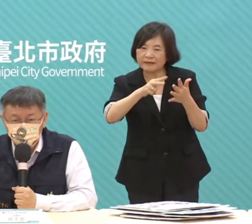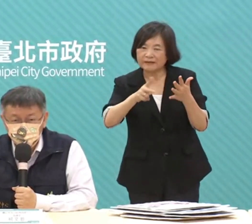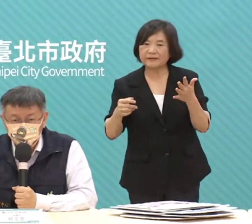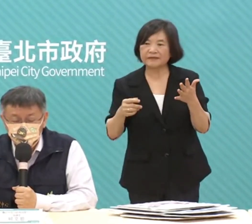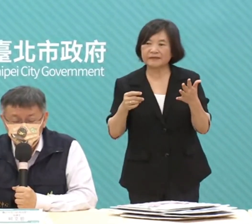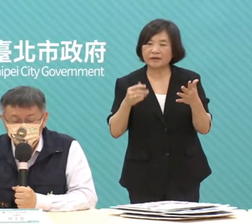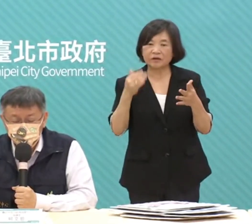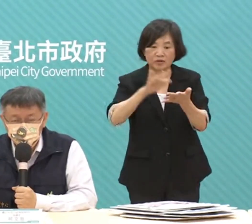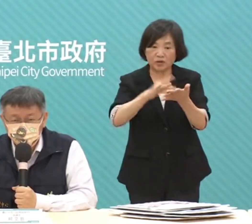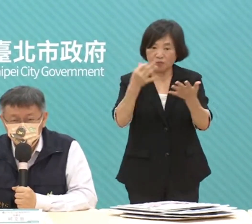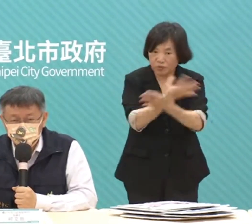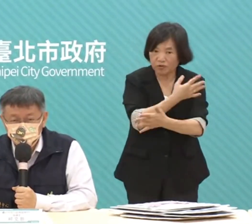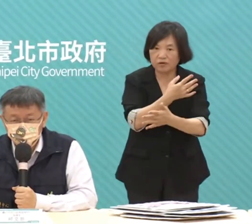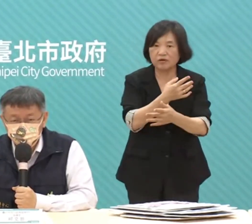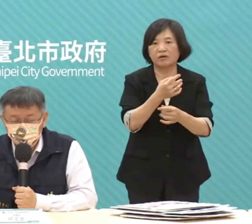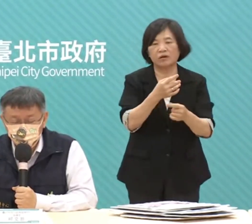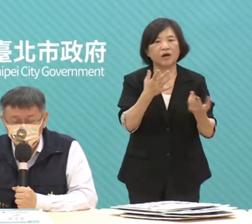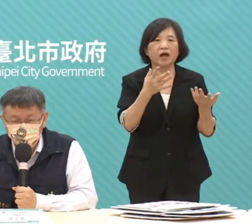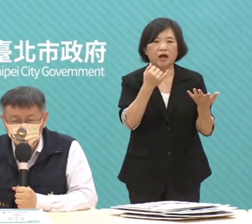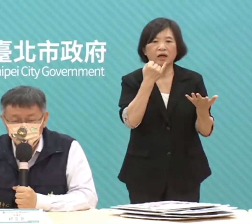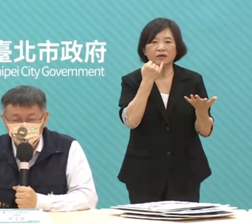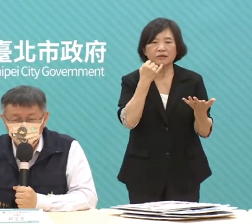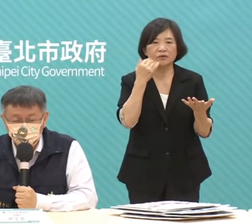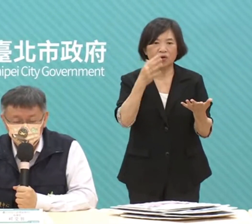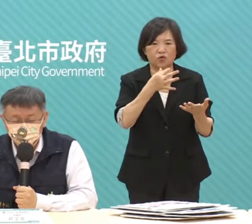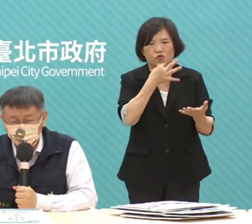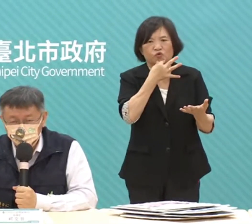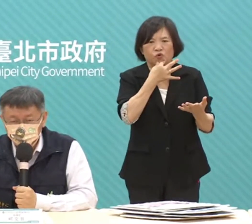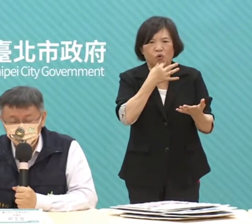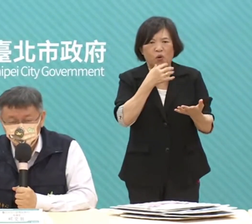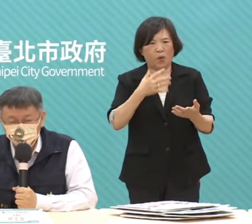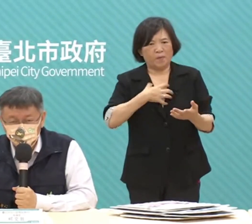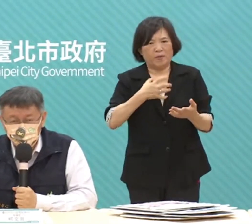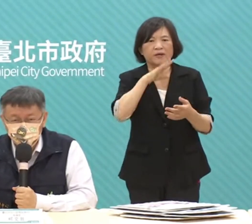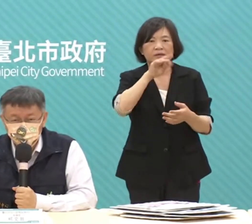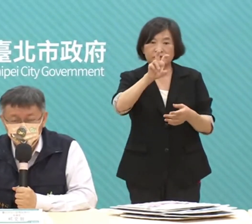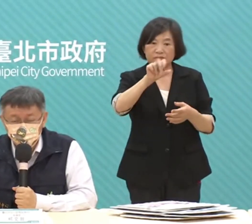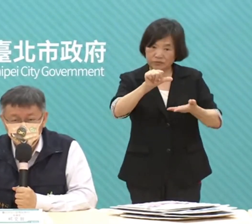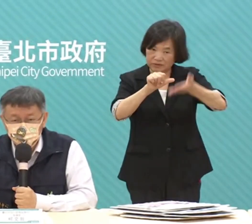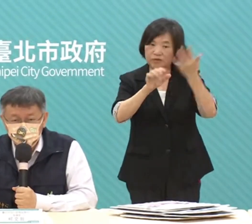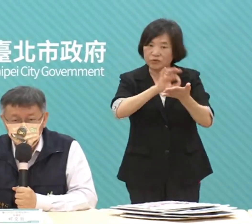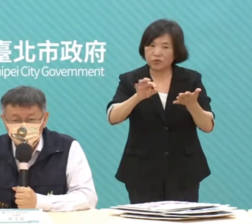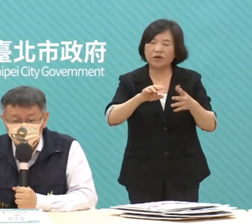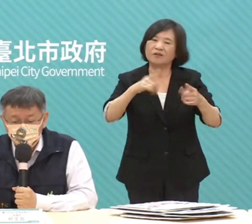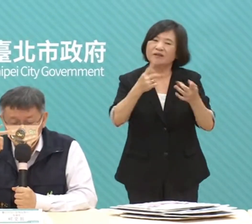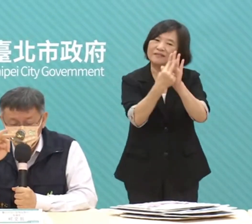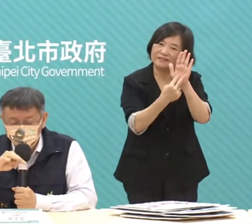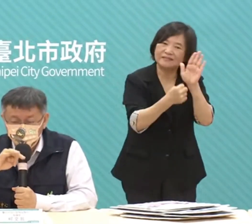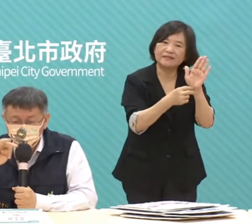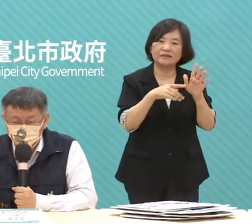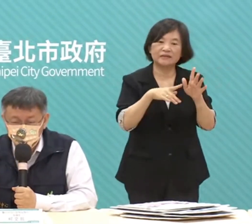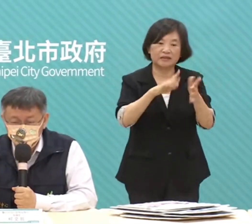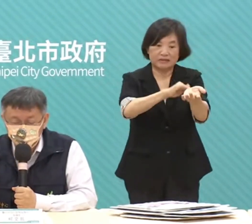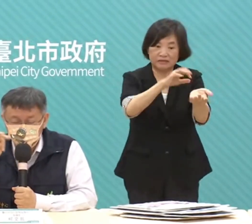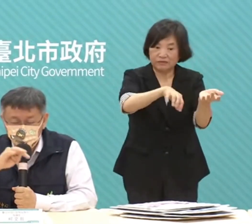第一，在前期可以最高风险的才用，比方说75岁以上才用。第二，那个除了医